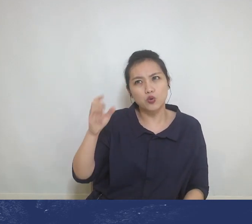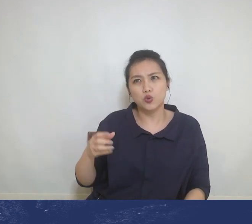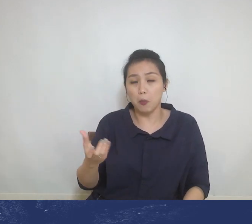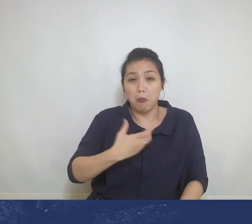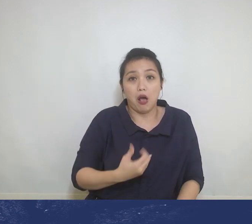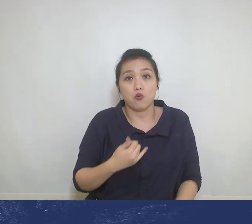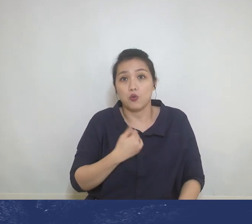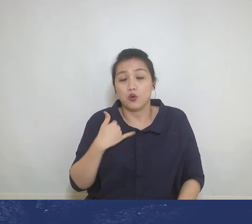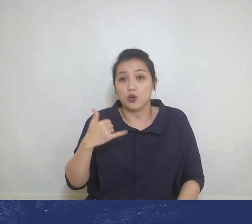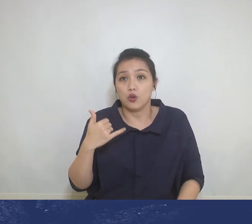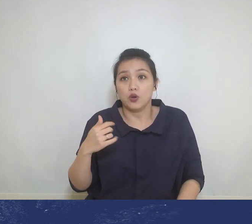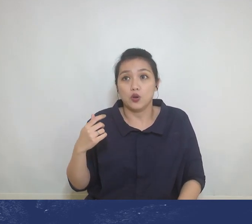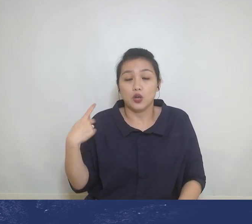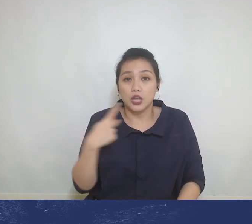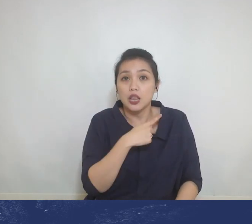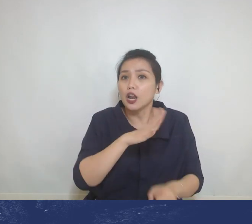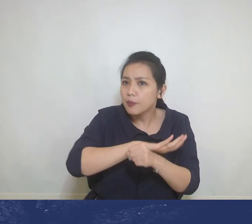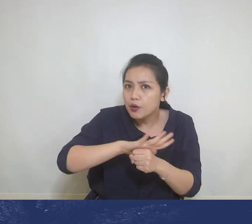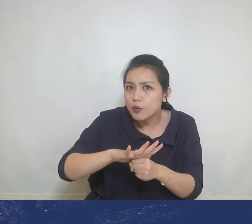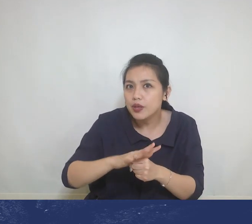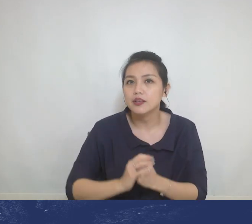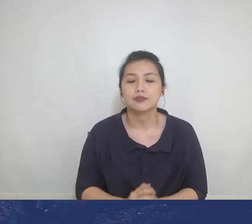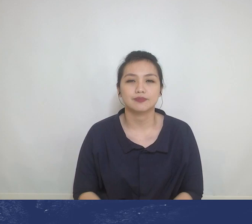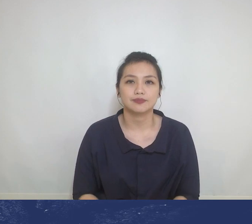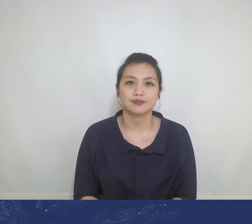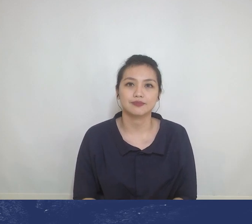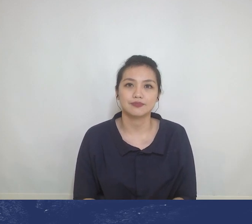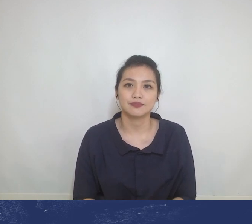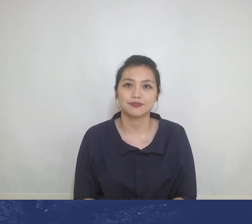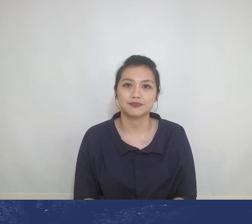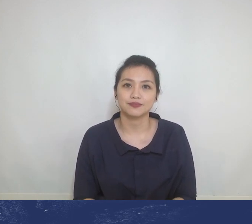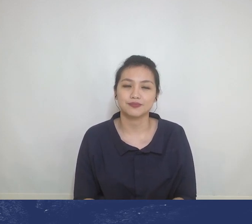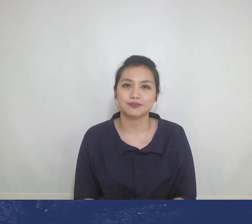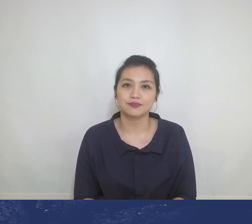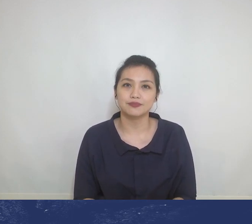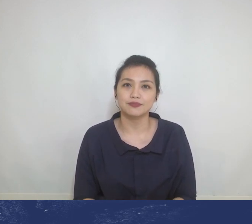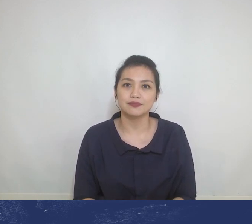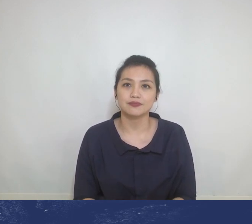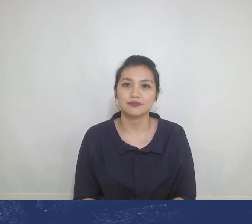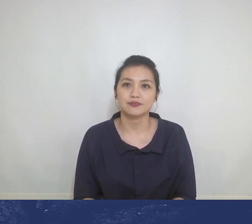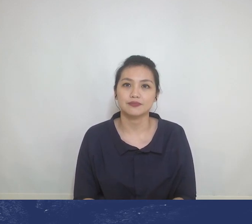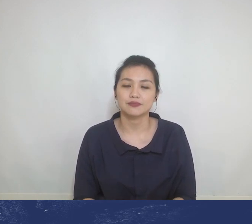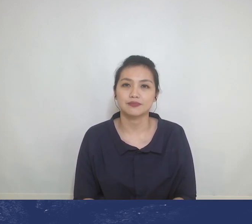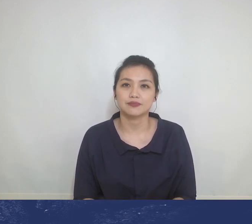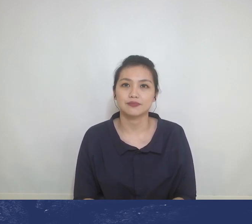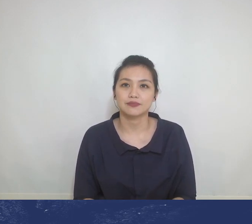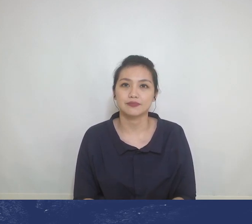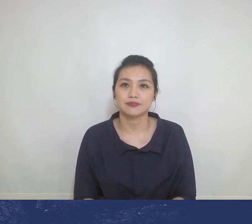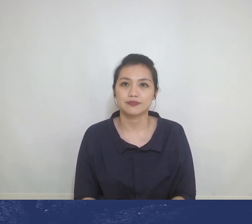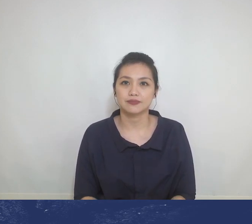kita diramekan sama Tuhan? Hanya demi supaya gaji kita yang dipotong sekian persen itu dikembalikan sama